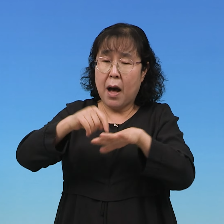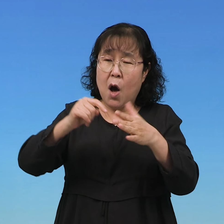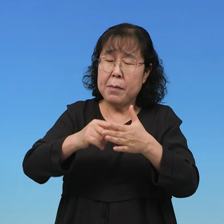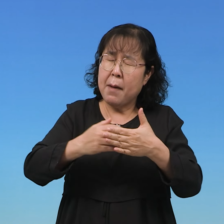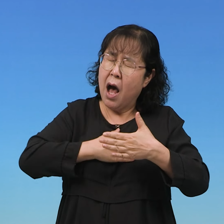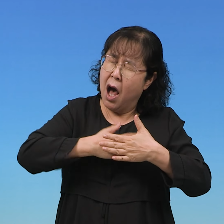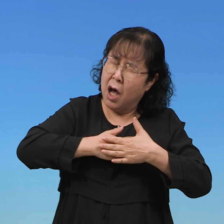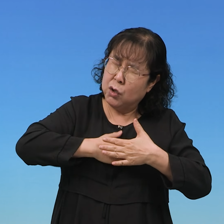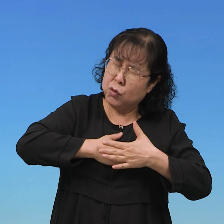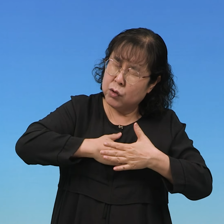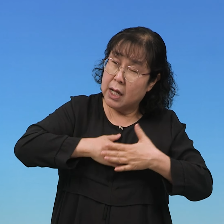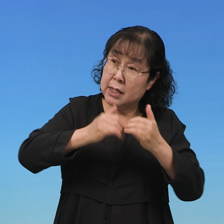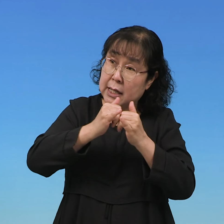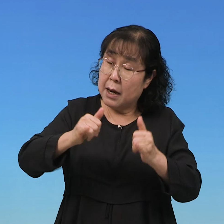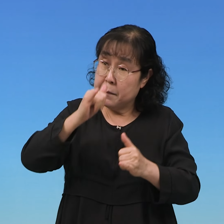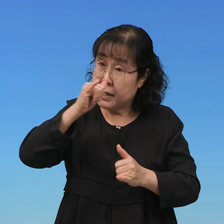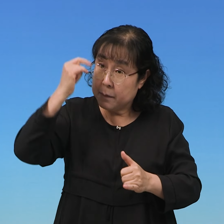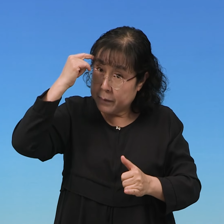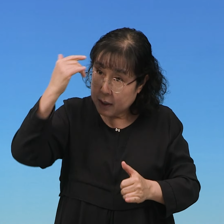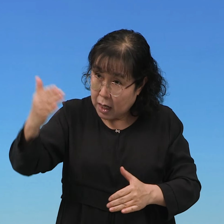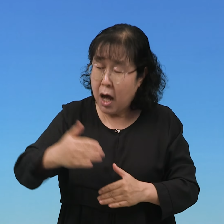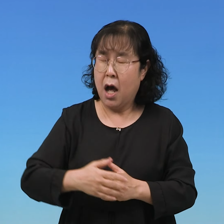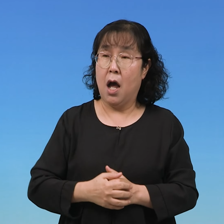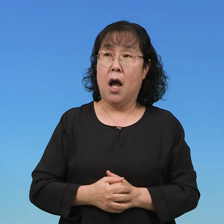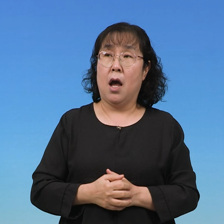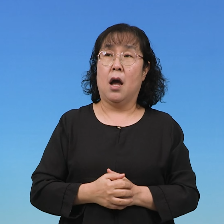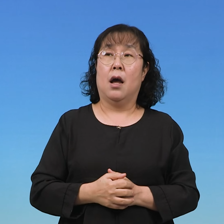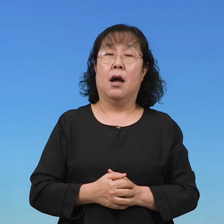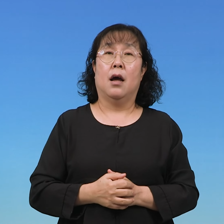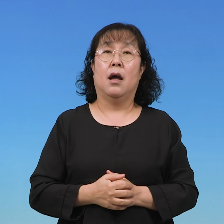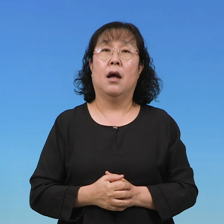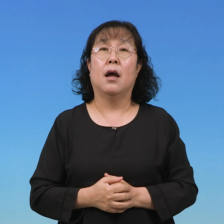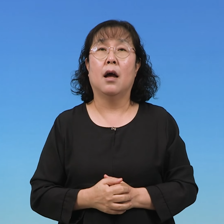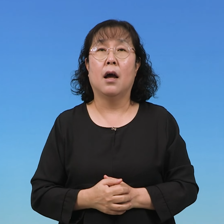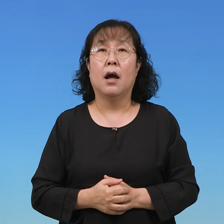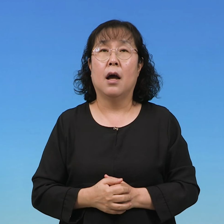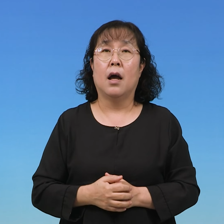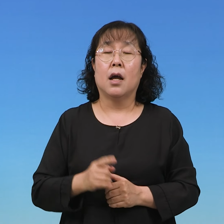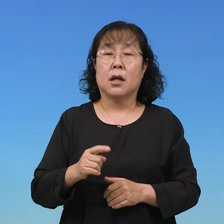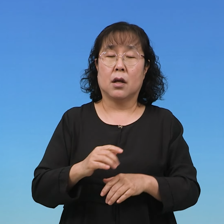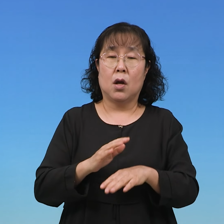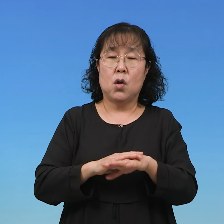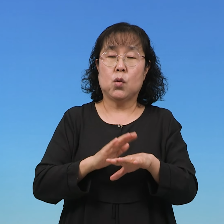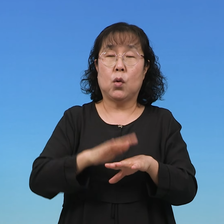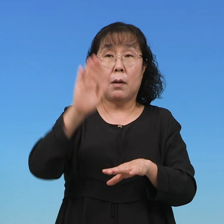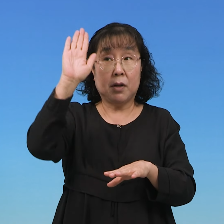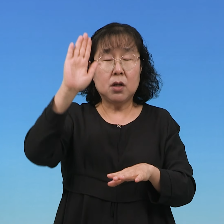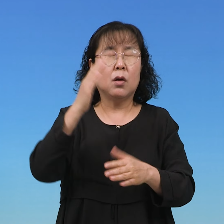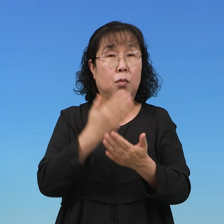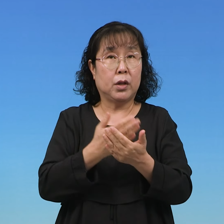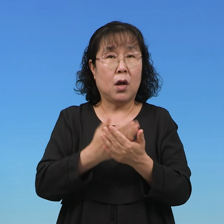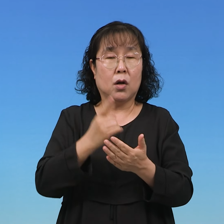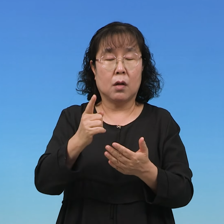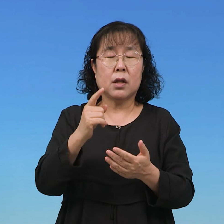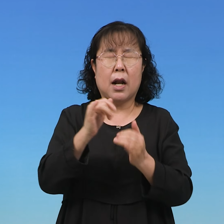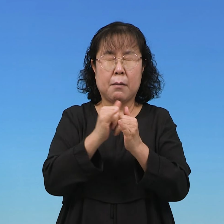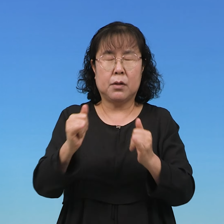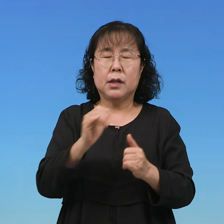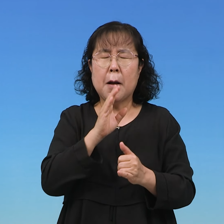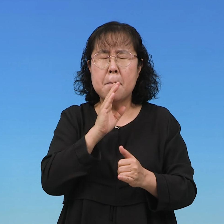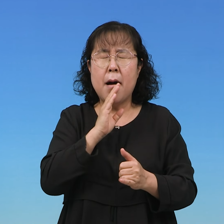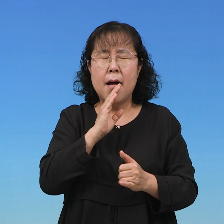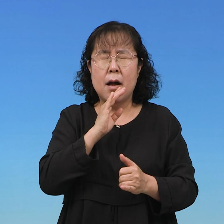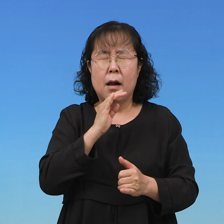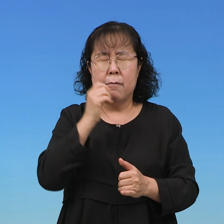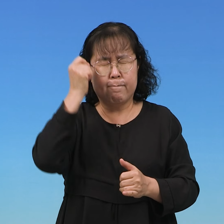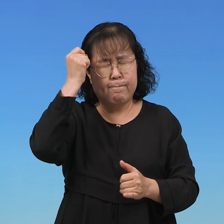손 들어 보실래요? 이분 오늘 설교를 면제해 드릴게요. 설교 안 들으셔도 돼요. 경지를 넘으신 분이에요.